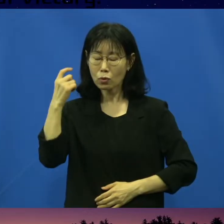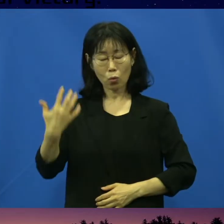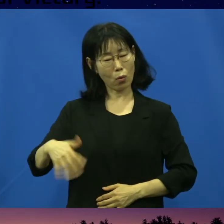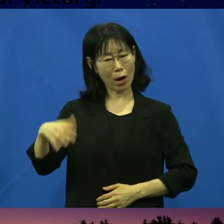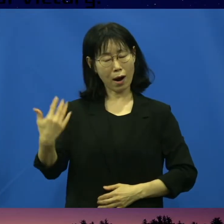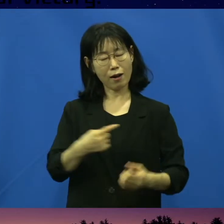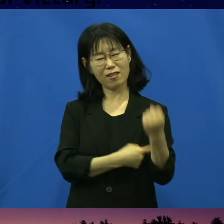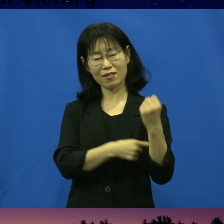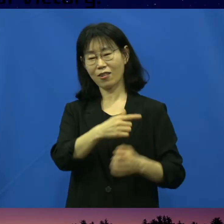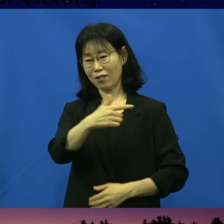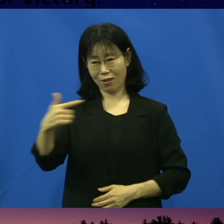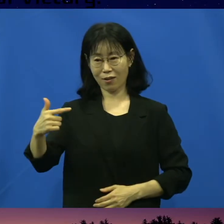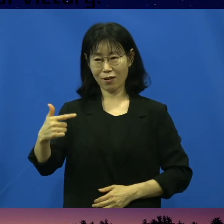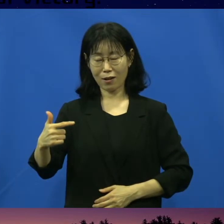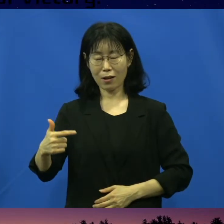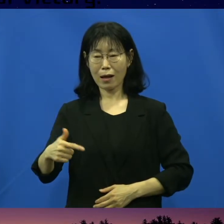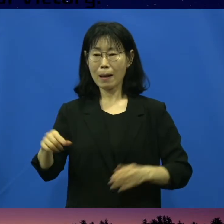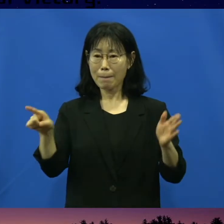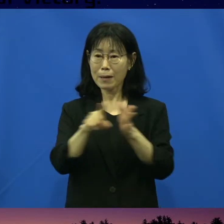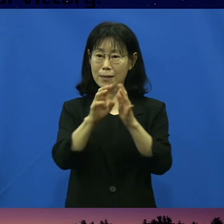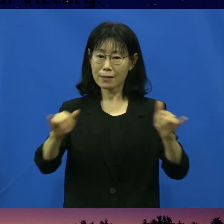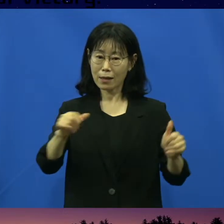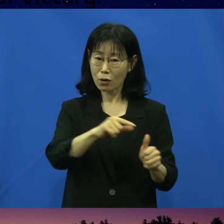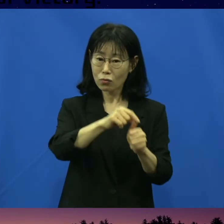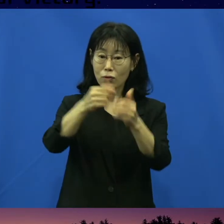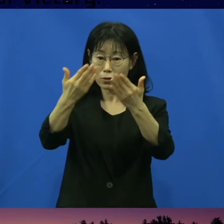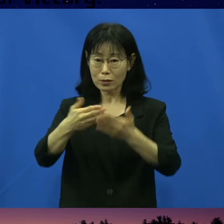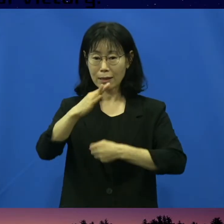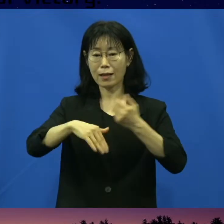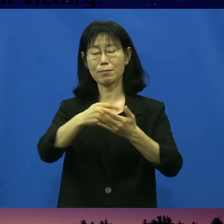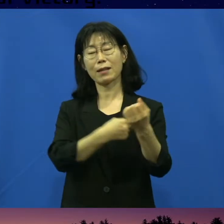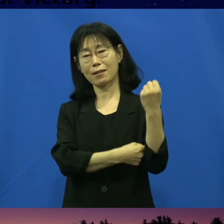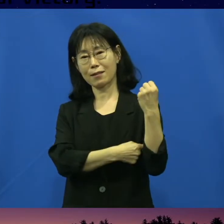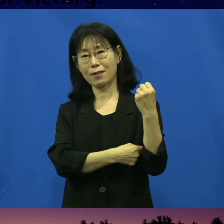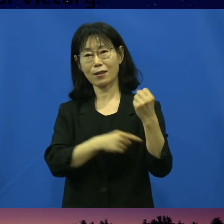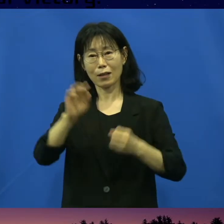복음은 모든 믿는 자에게 구원을 주시는 하나님의 능력이 됩니다.